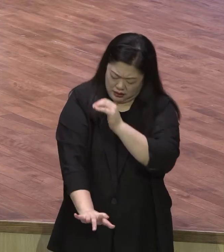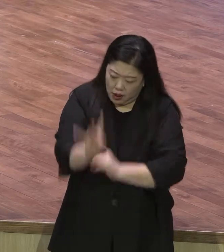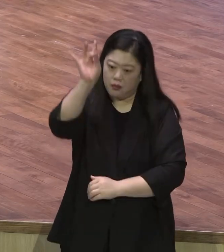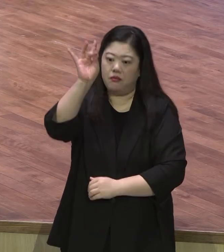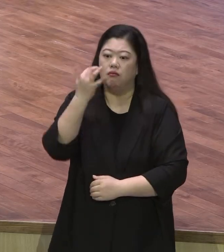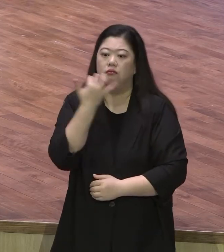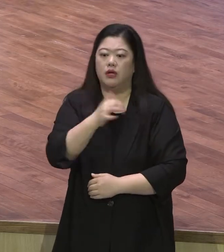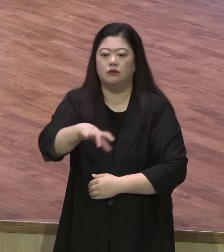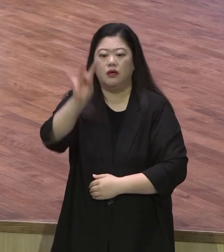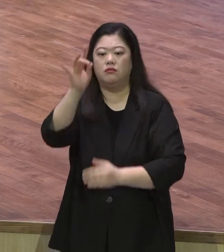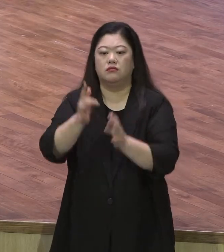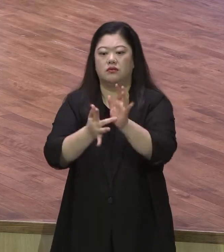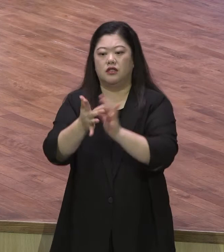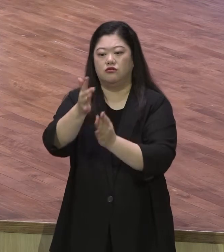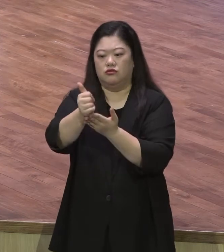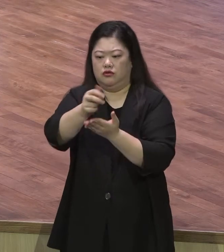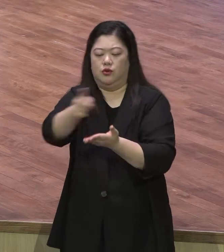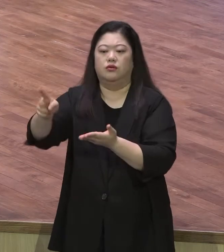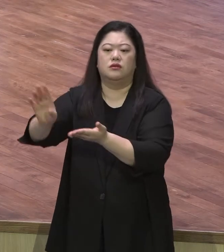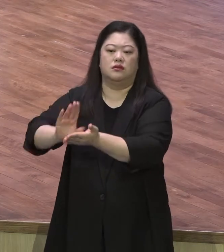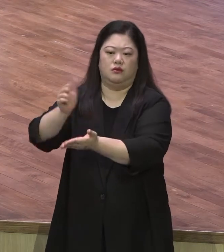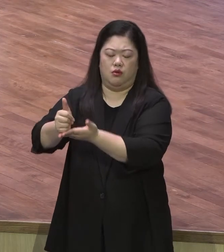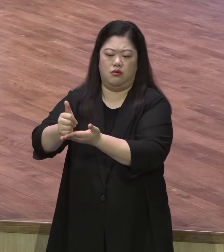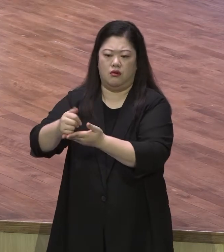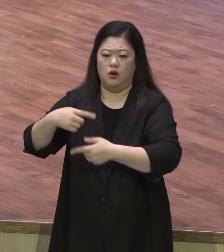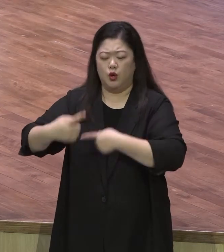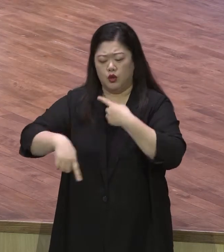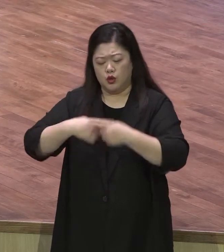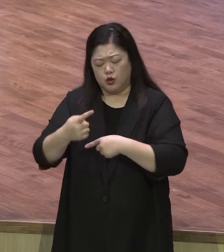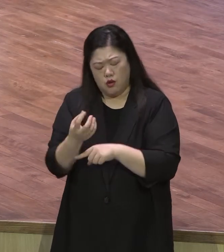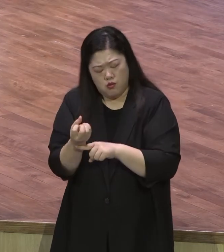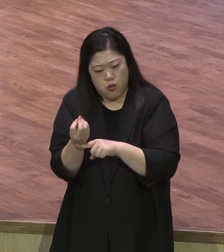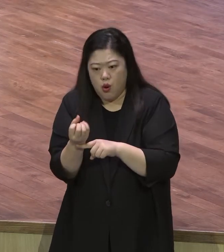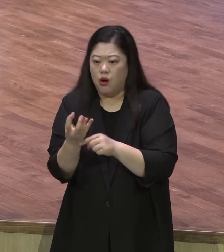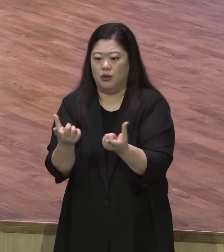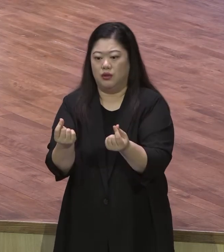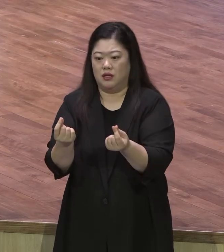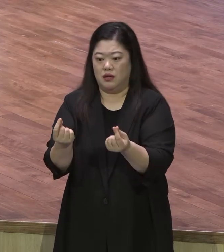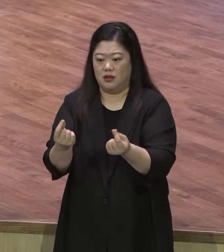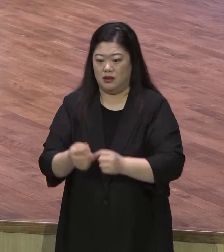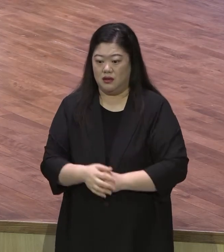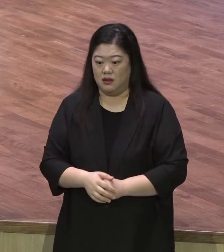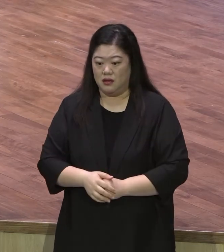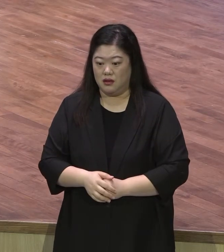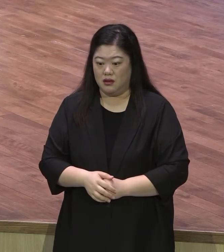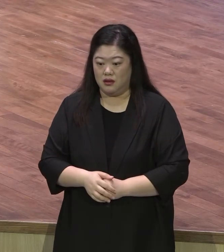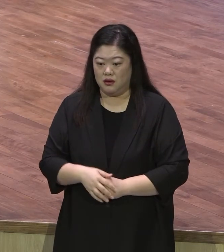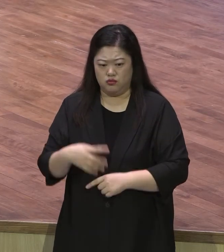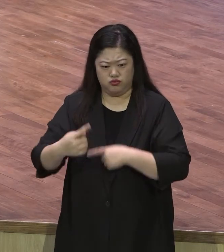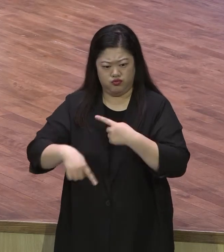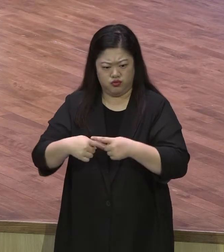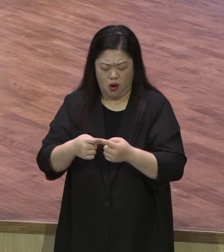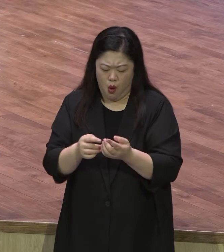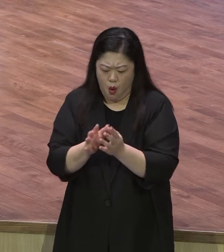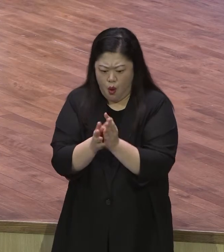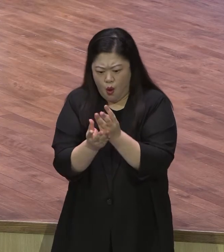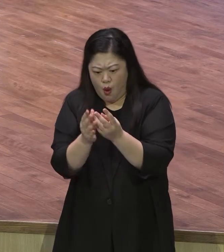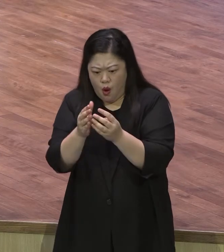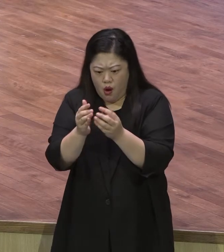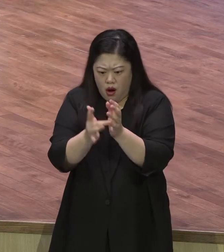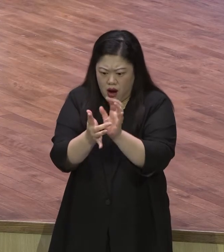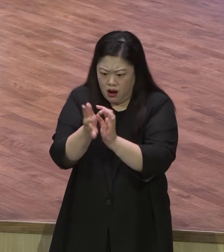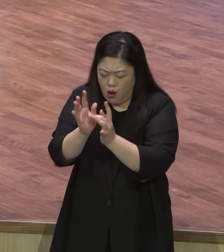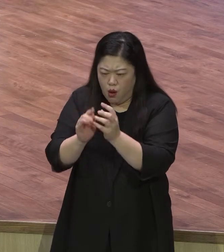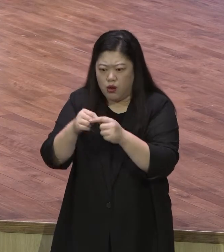놀라운 장면이에요. 이 답입니다. 이 답. 이거 다예요. 지금 66권